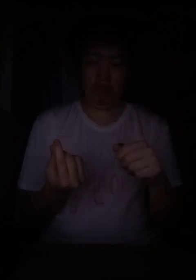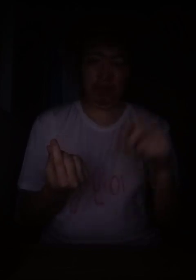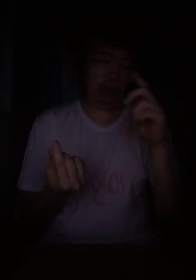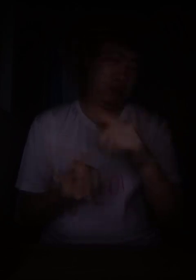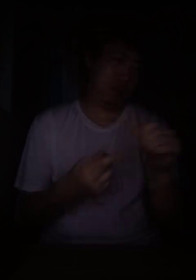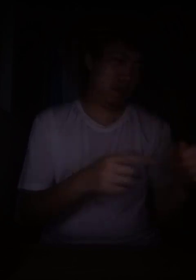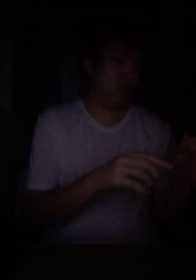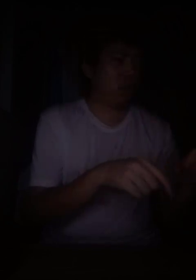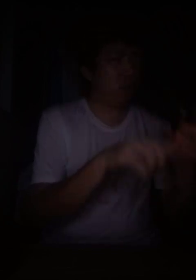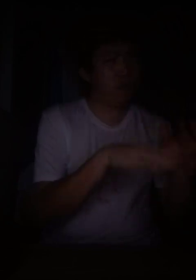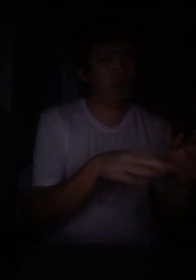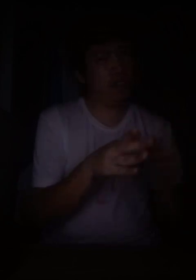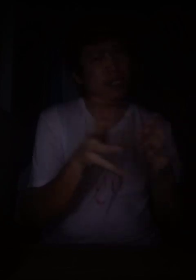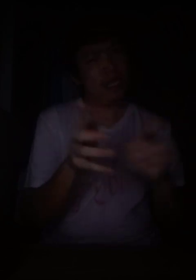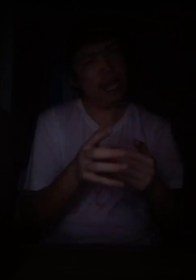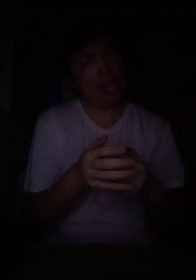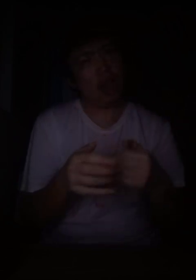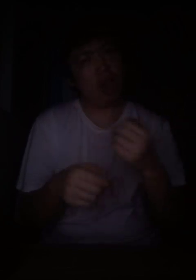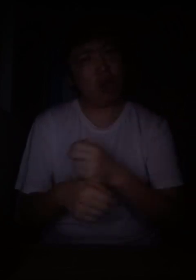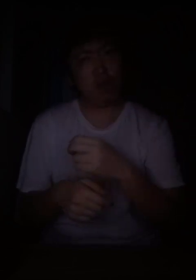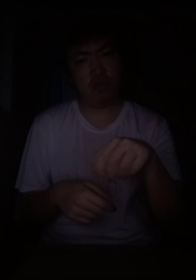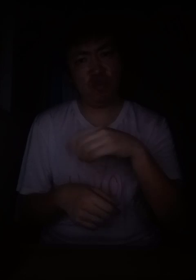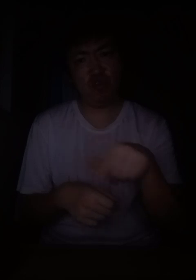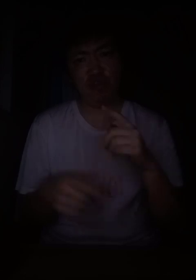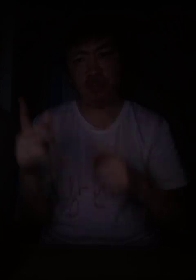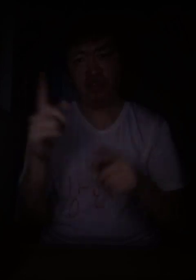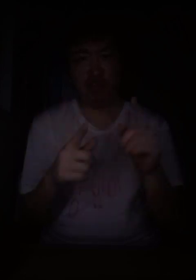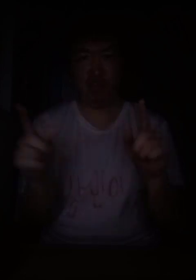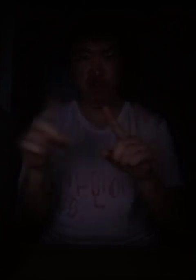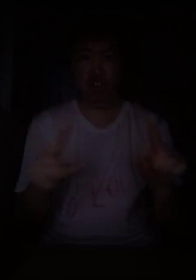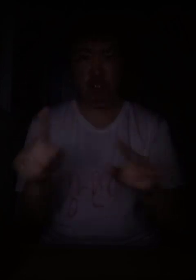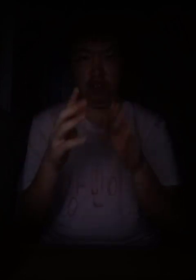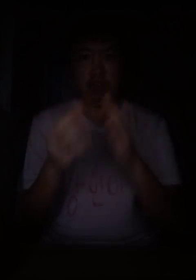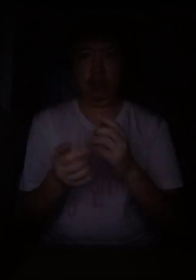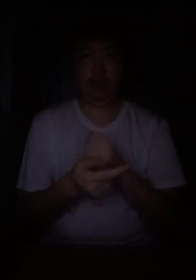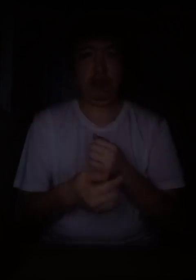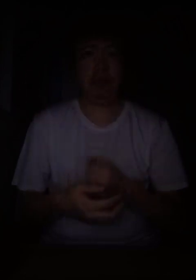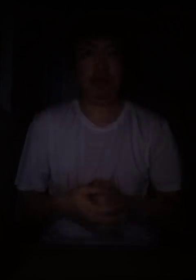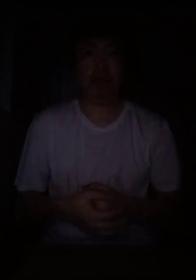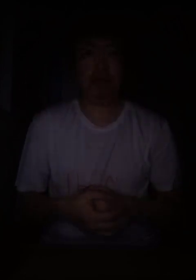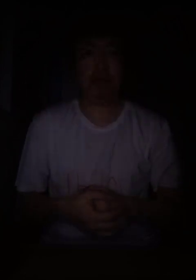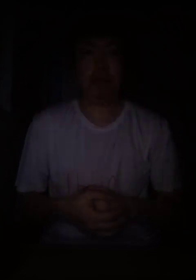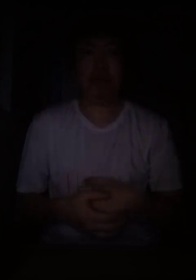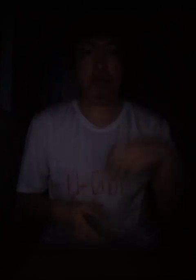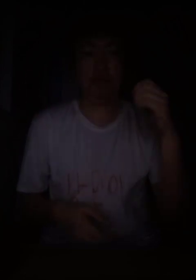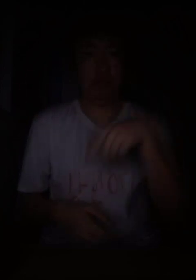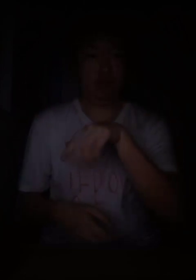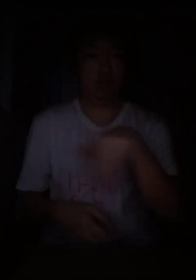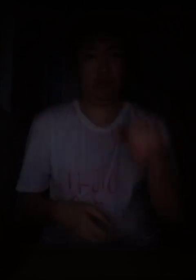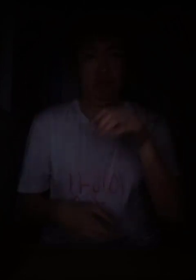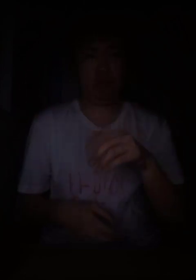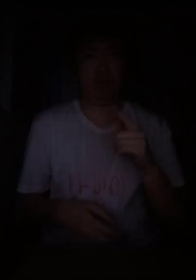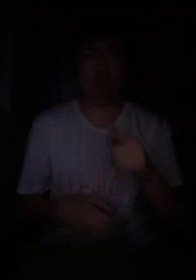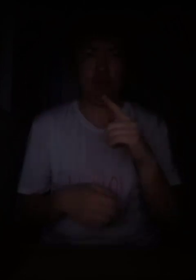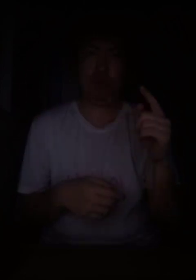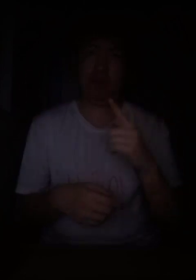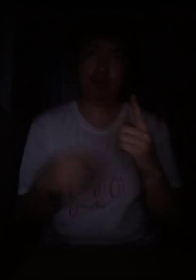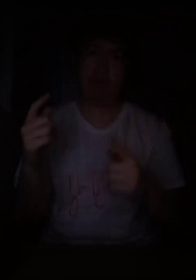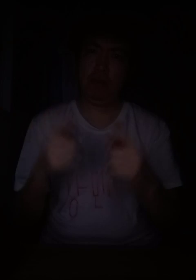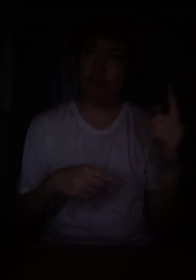배수 펌프와 방수판 같은 침수 방지 대책을 세우도록 돼 있습니다. 하지만 침수 우려 지역에 설치한다는 단서가 붙어